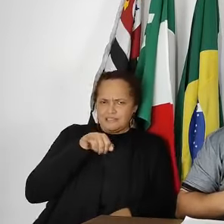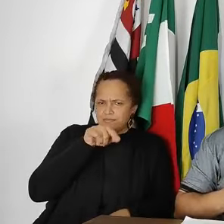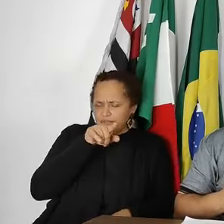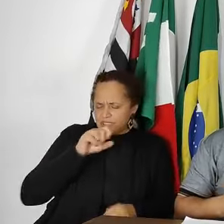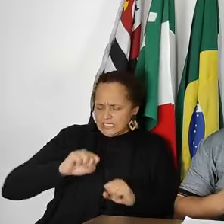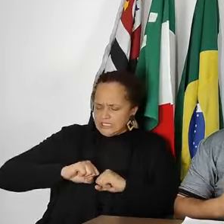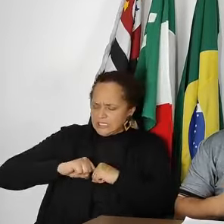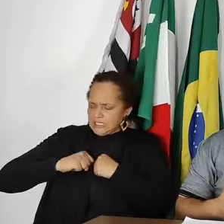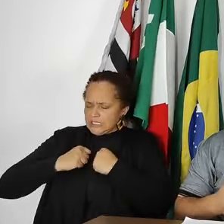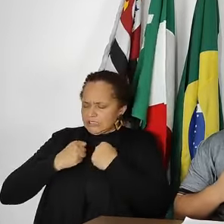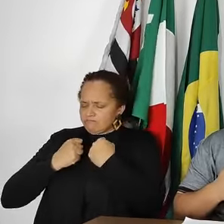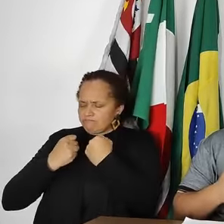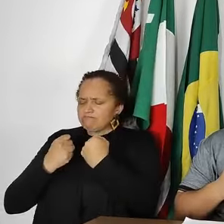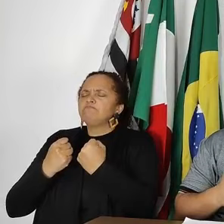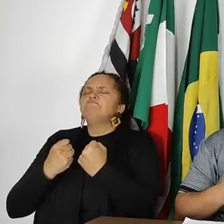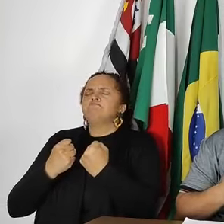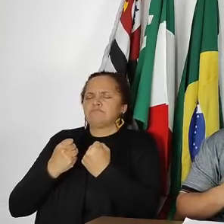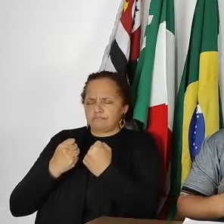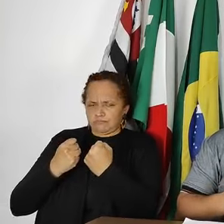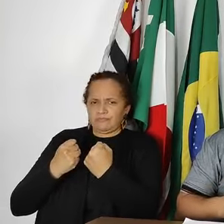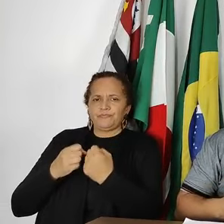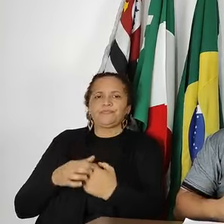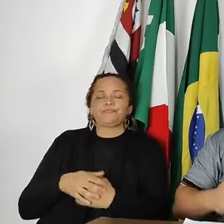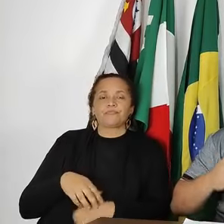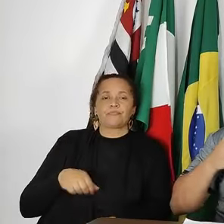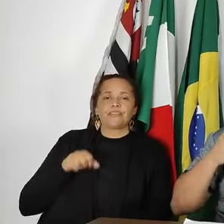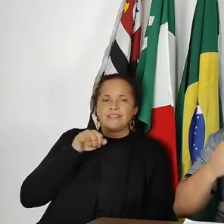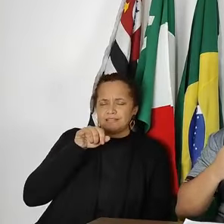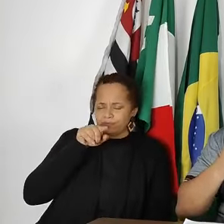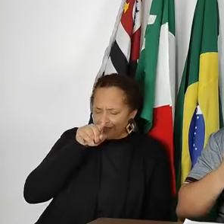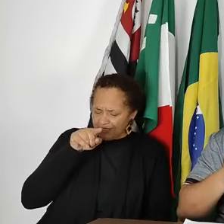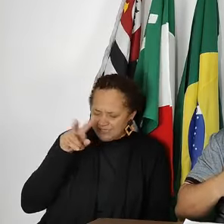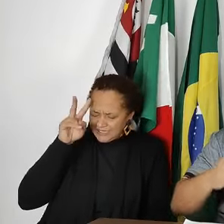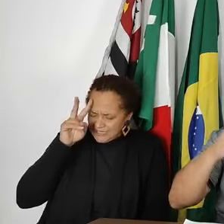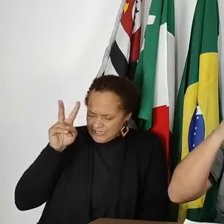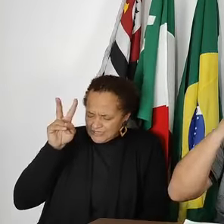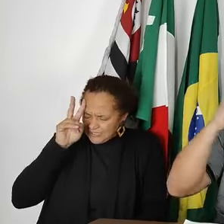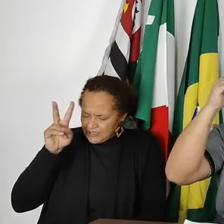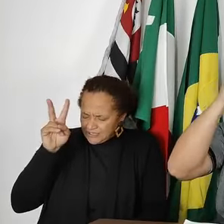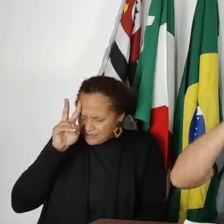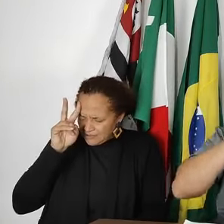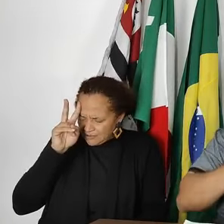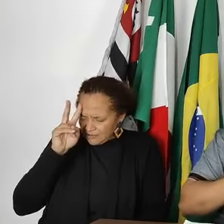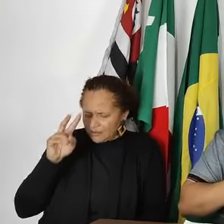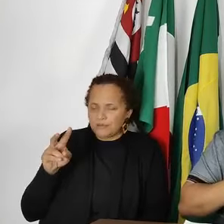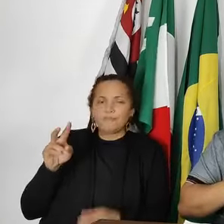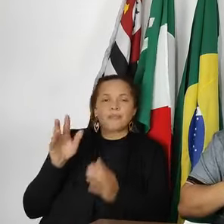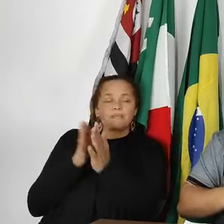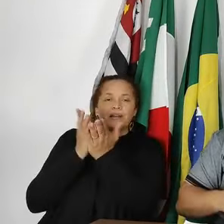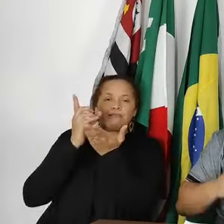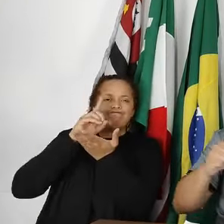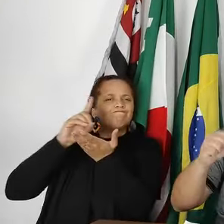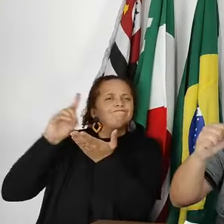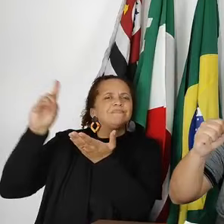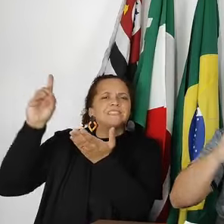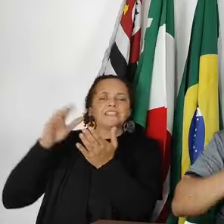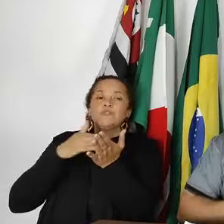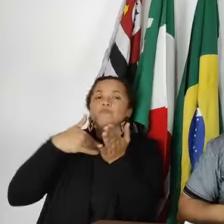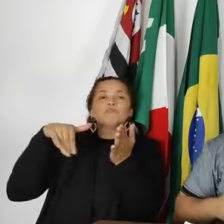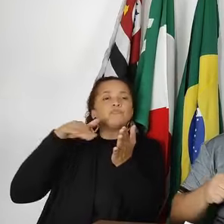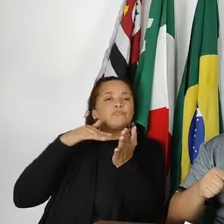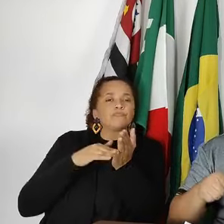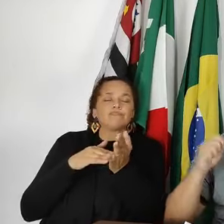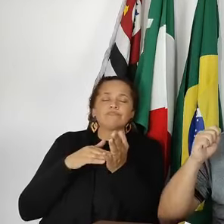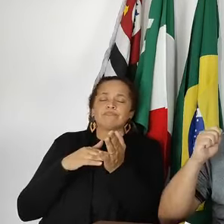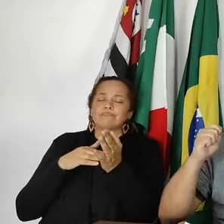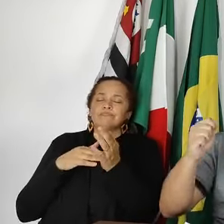ele dá uma declaração maravilhosa, é trazer à memória aquilo que me dá esperança. E o que dá esperança para